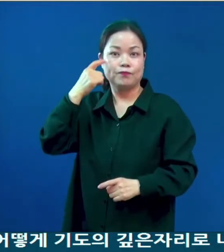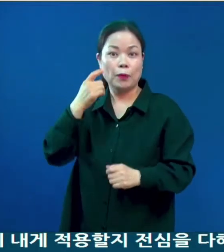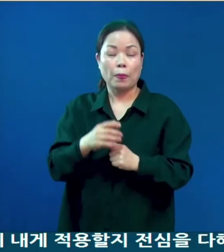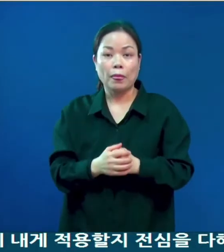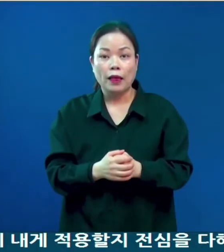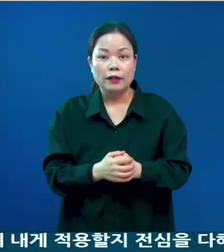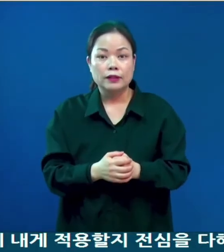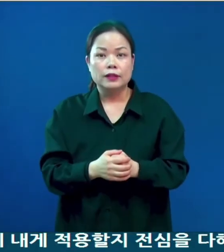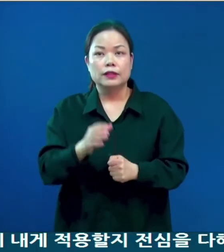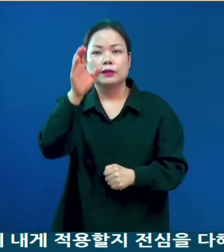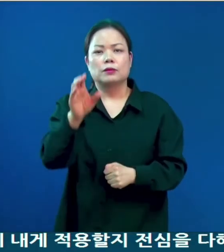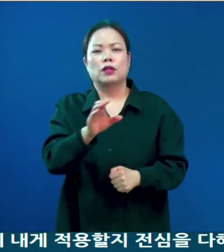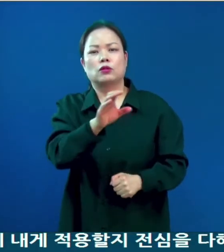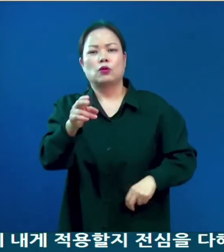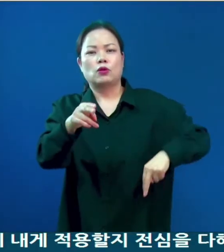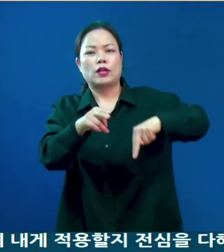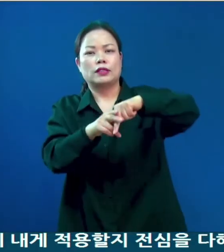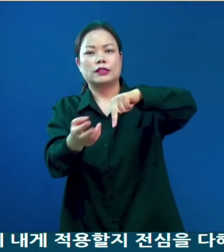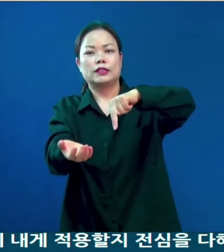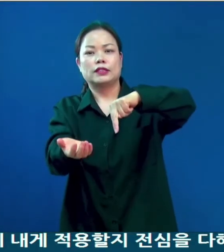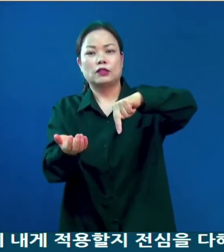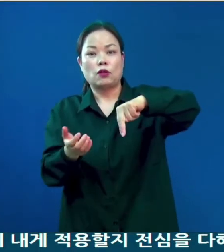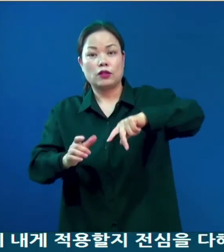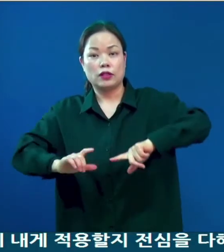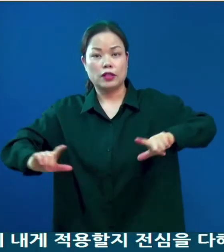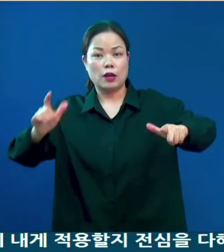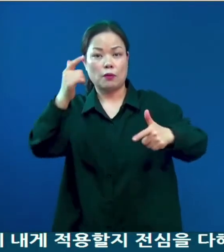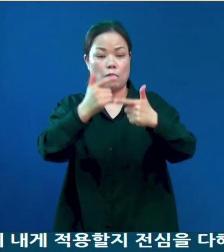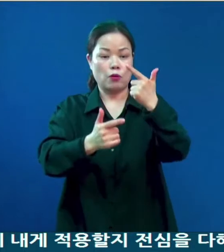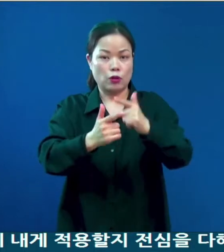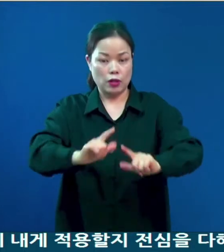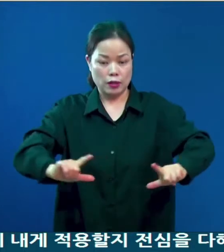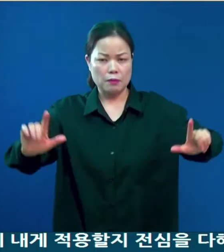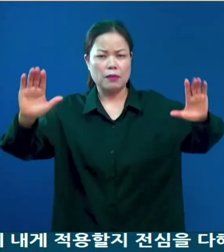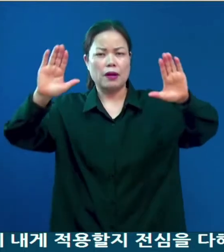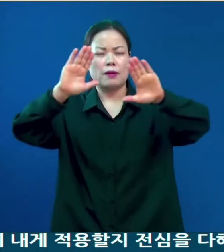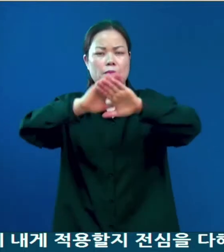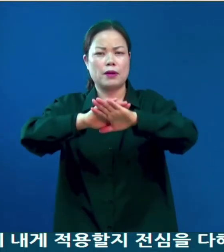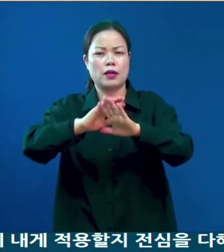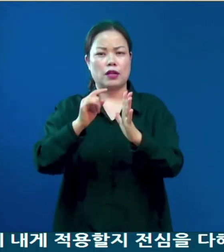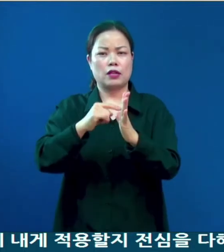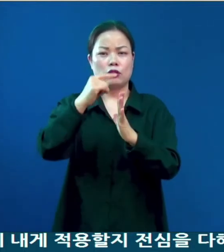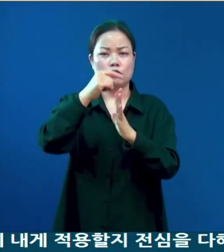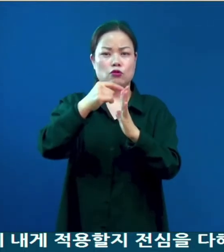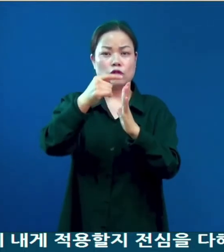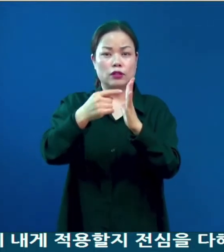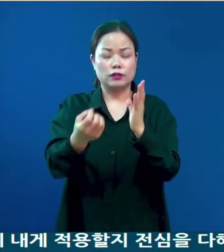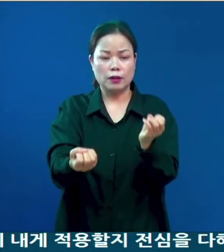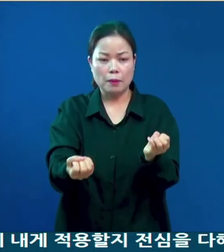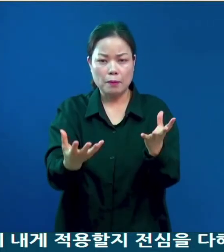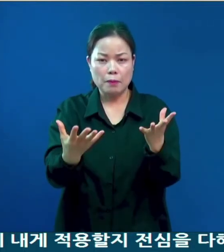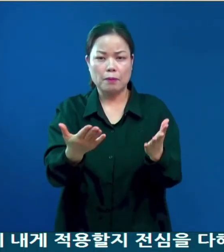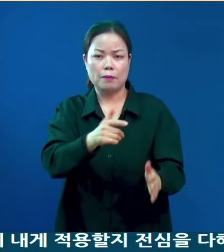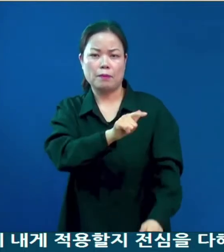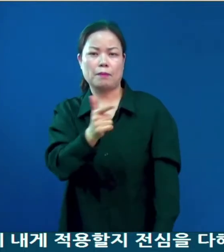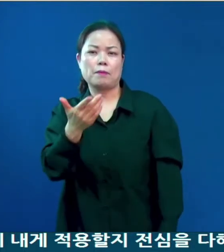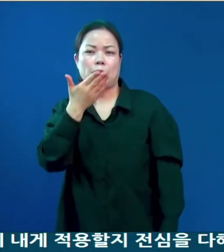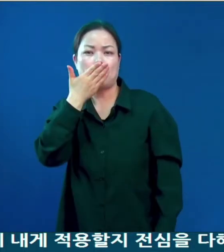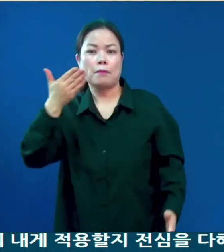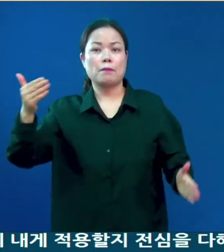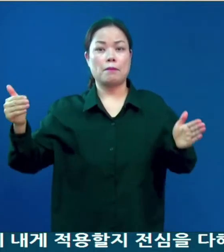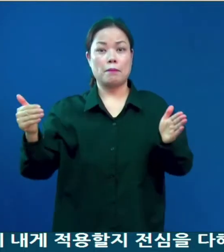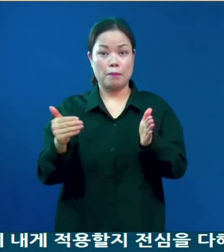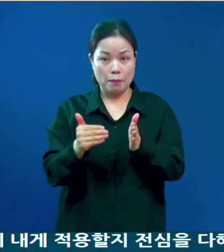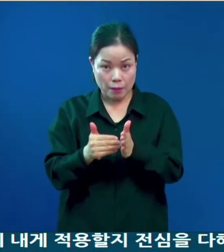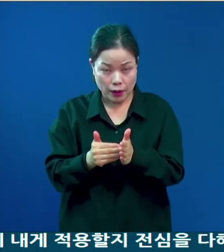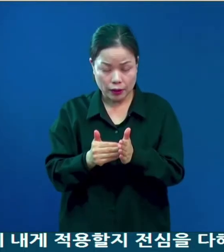십자가에 돌아가시기 전날, 자, 그러니까 목요일 밤에 유월절 만찬을 이제 다 끝내시고 잠을